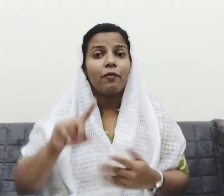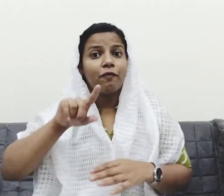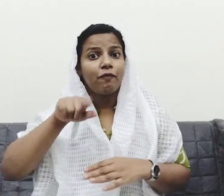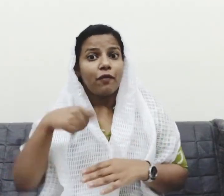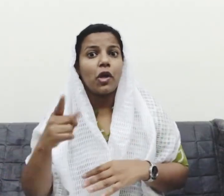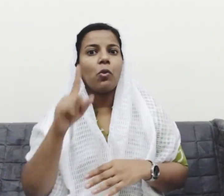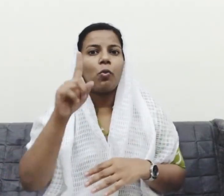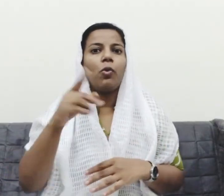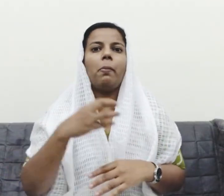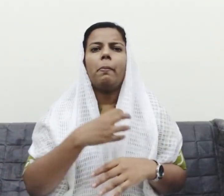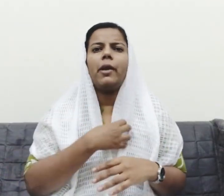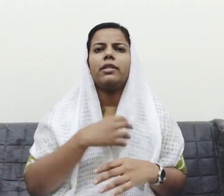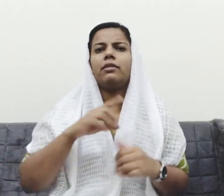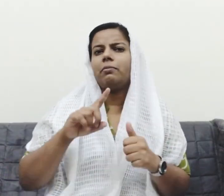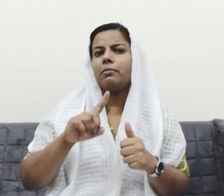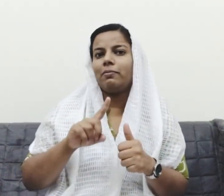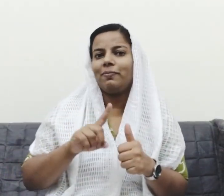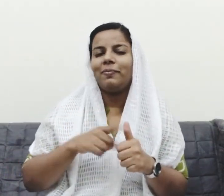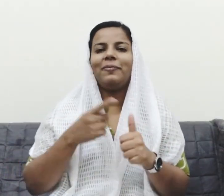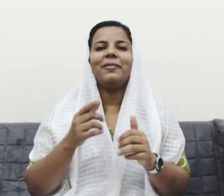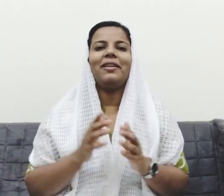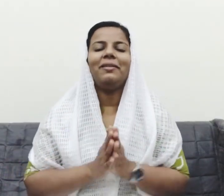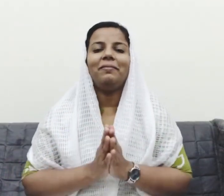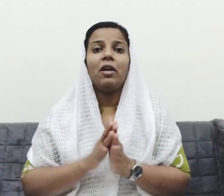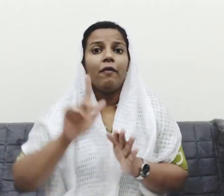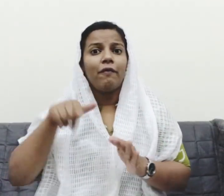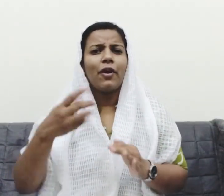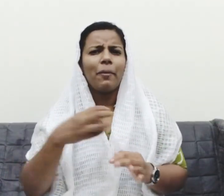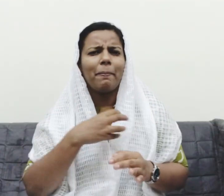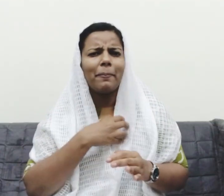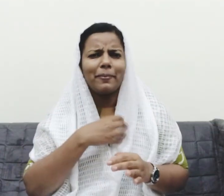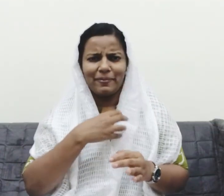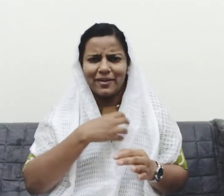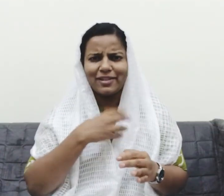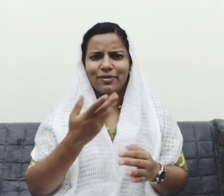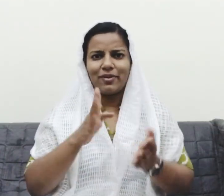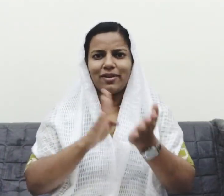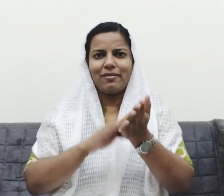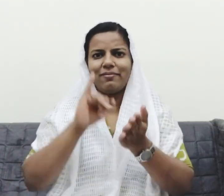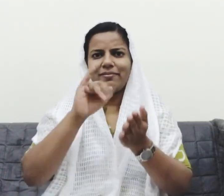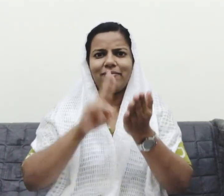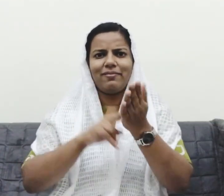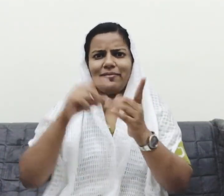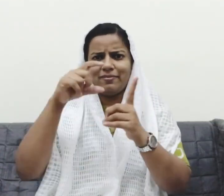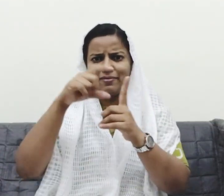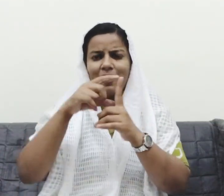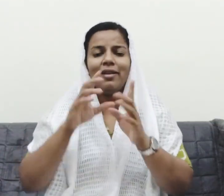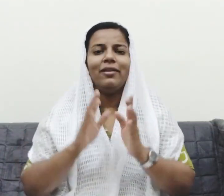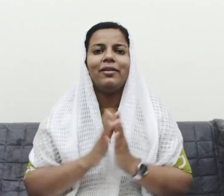നമുക്ക് വേറെ ഒരു മനസ്സാവശ്യം, വേറെ ഒരു മനസ്സ് നമുക്ക് ആവശ്യമാണ്. നമുക്കറിയാം